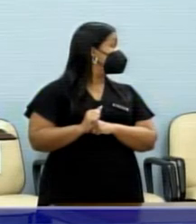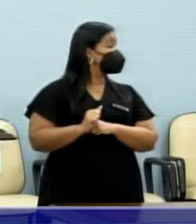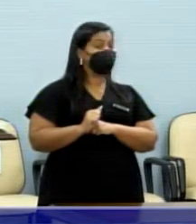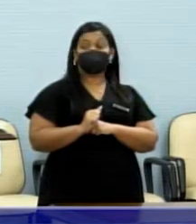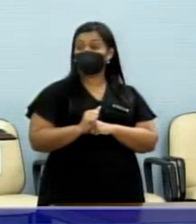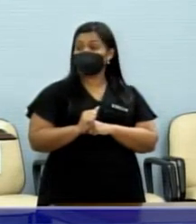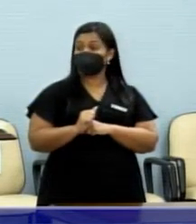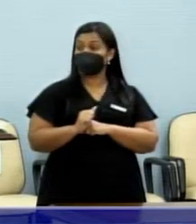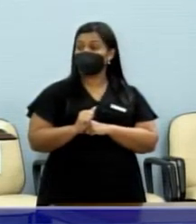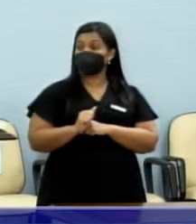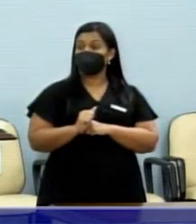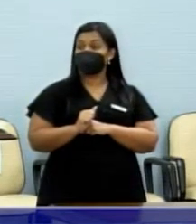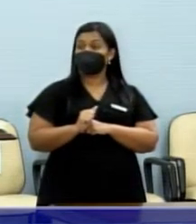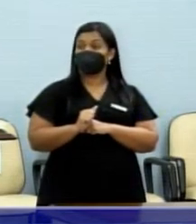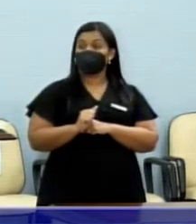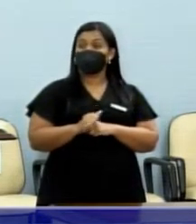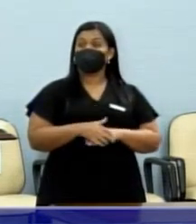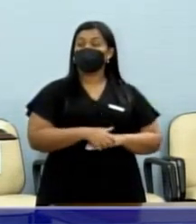Tempinho ainda.